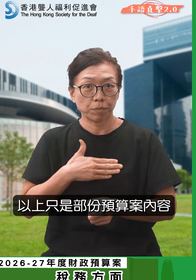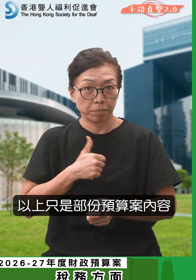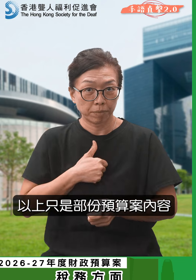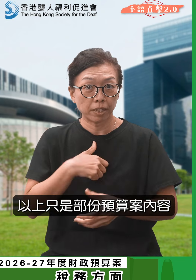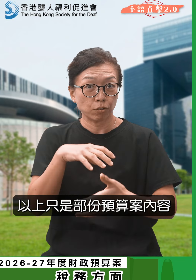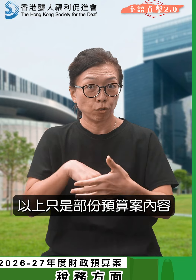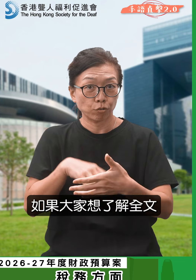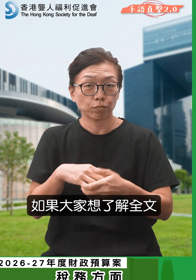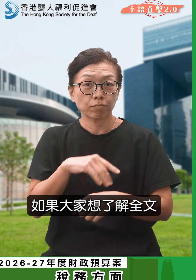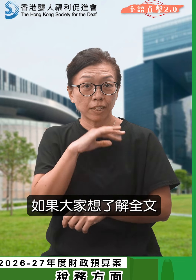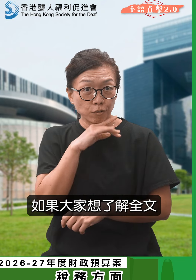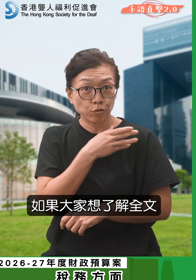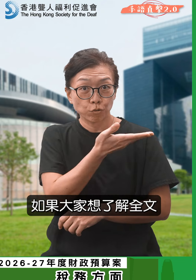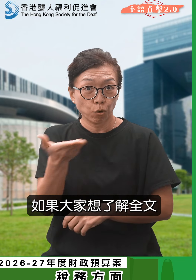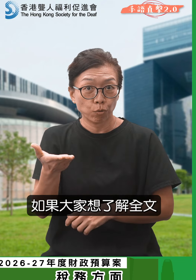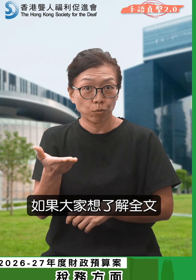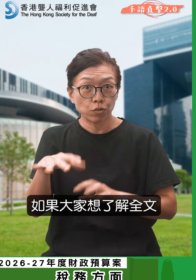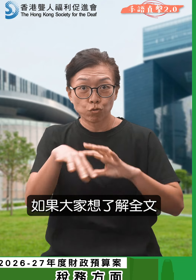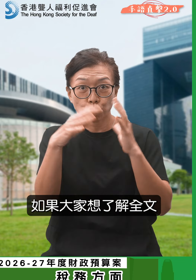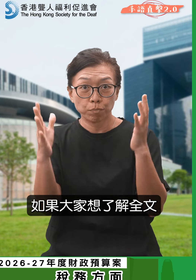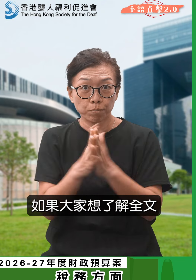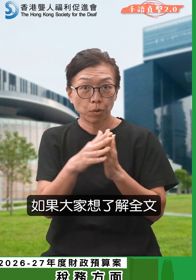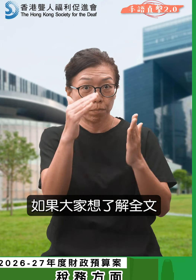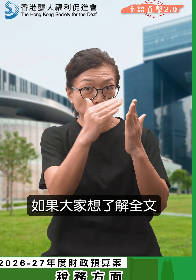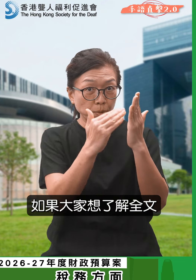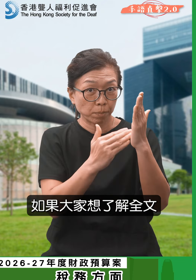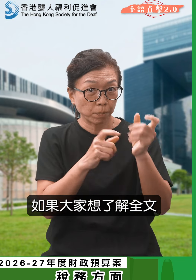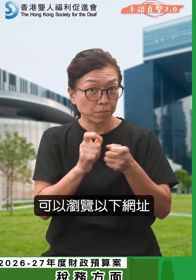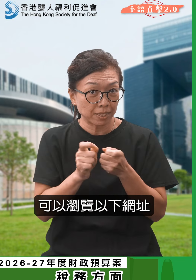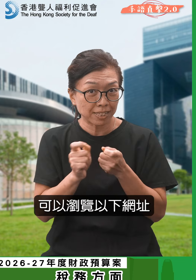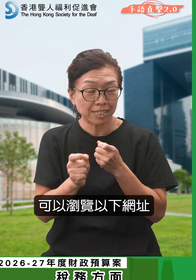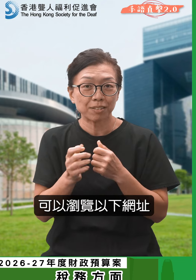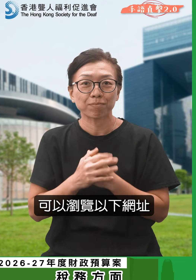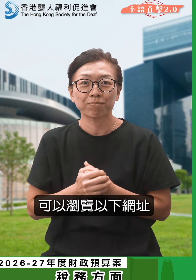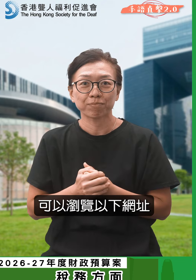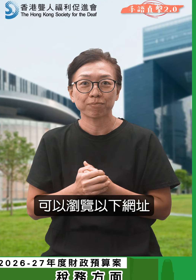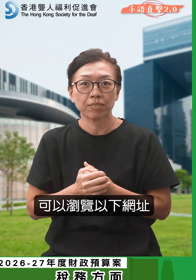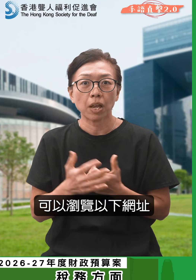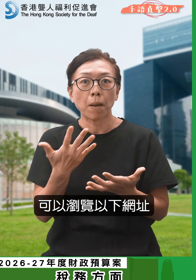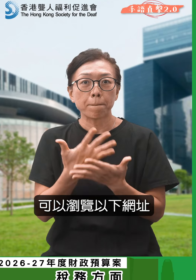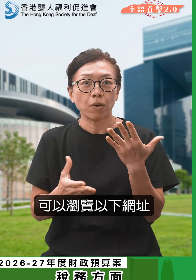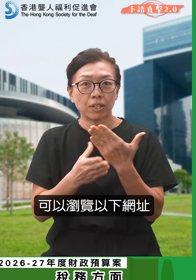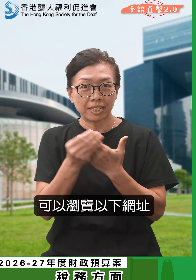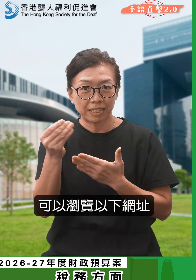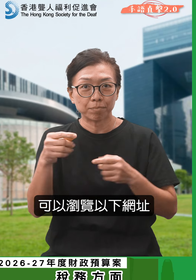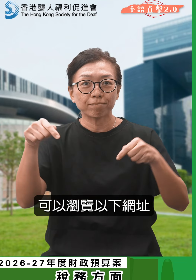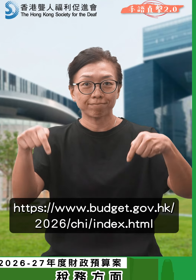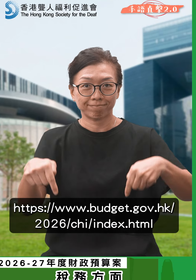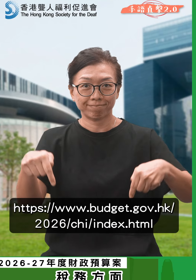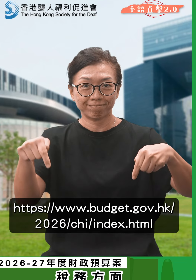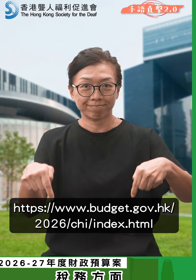容，如果大家想了解全文，可以瀏覽以下網址。